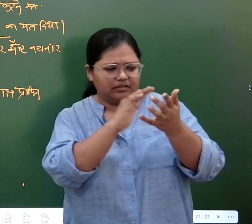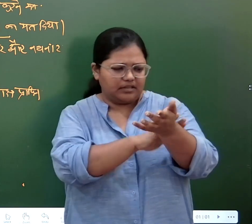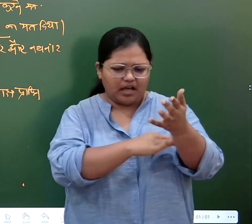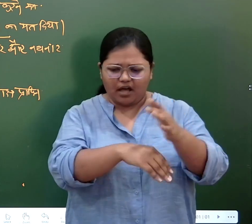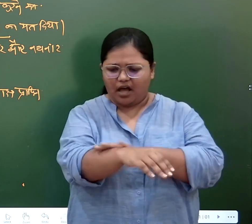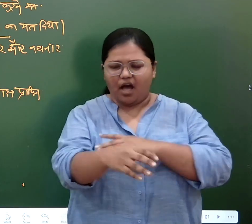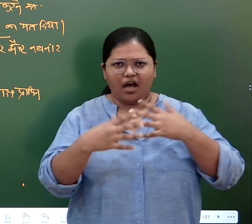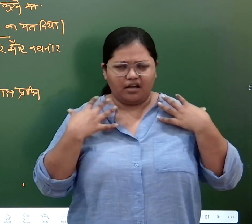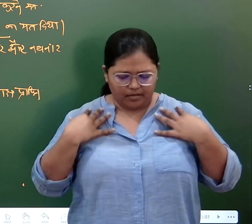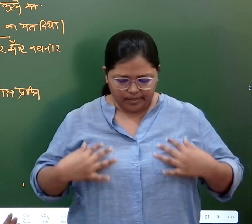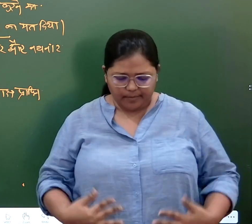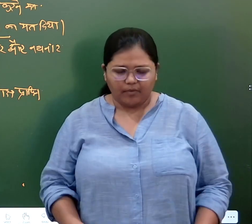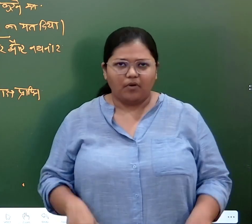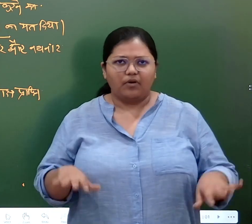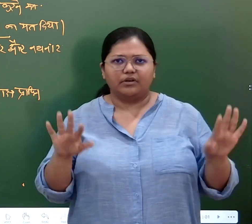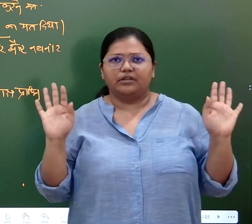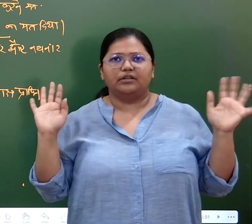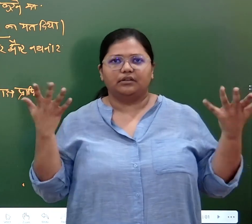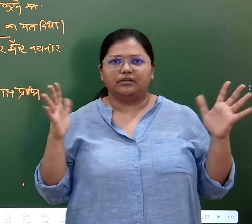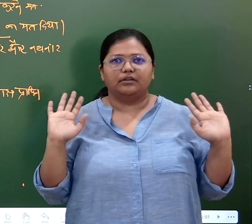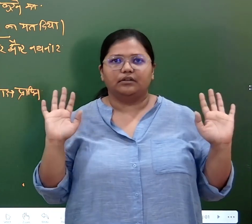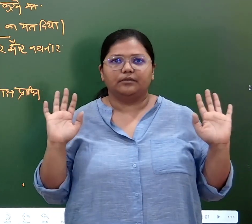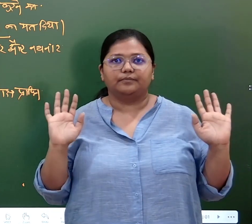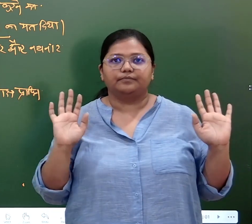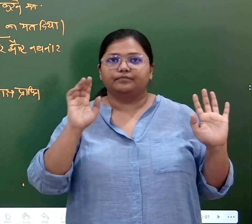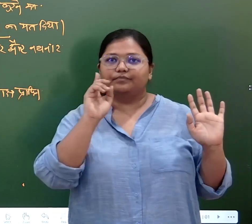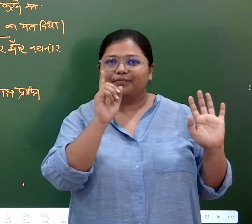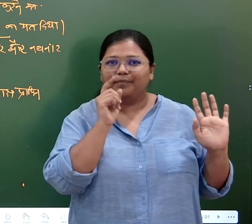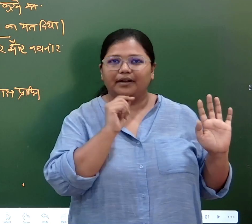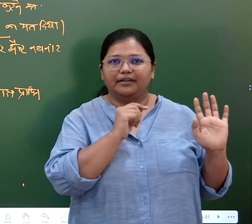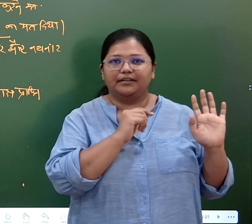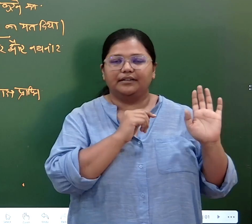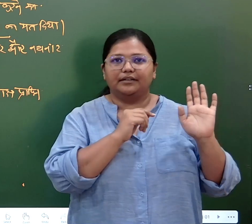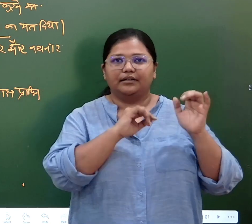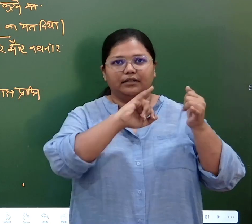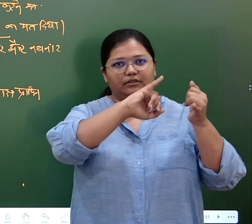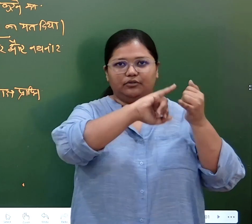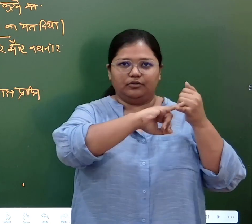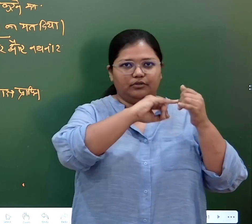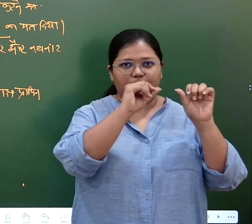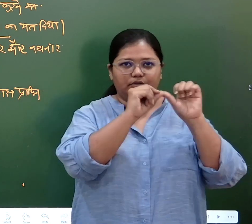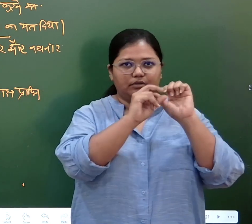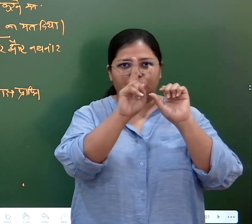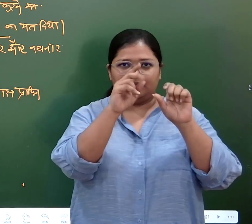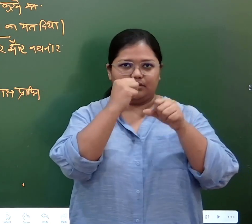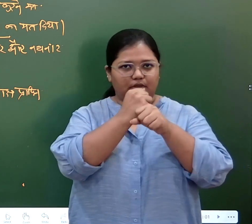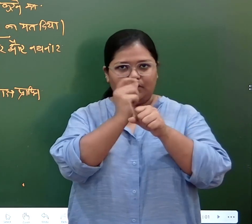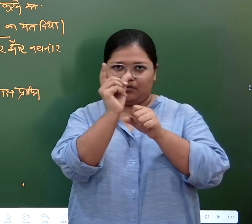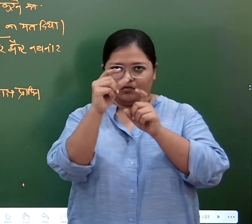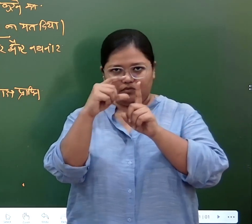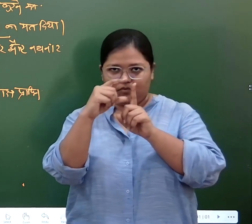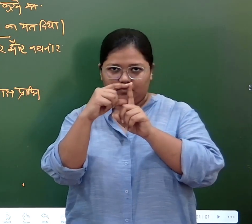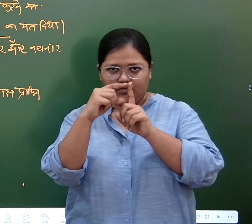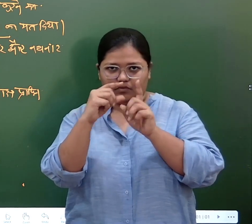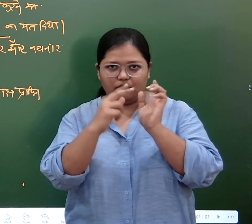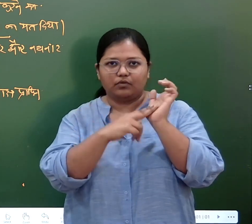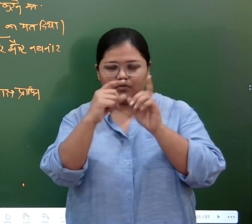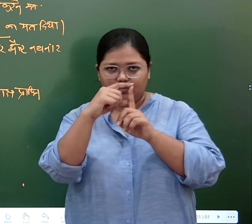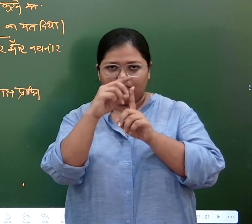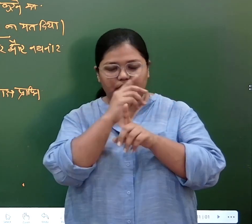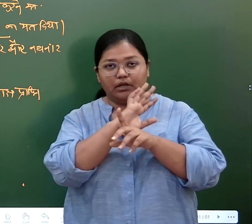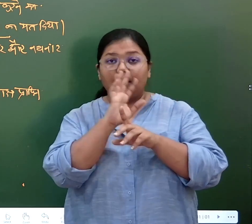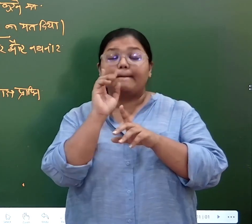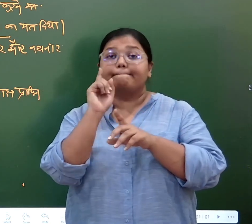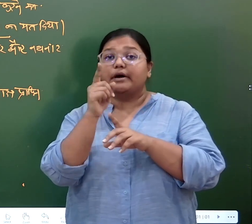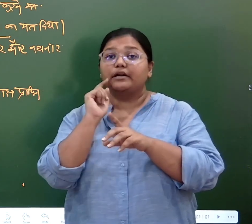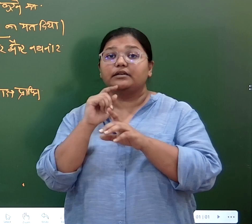रंग होता है। ठीक, तो इस तरीके से अलग अलग मत के अलग अलग संत थे। तो जो रामानुजाचार्य थे